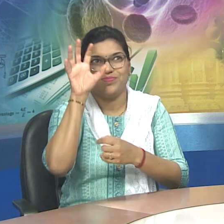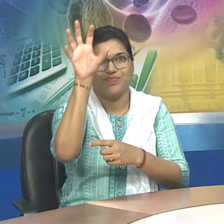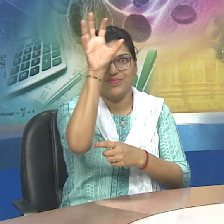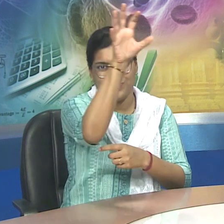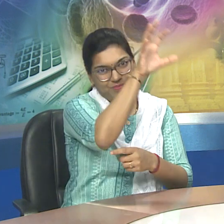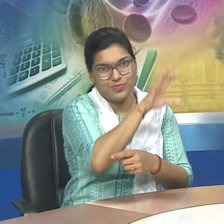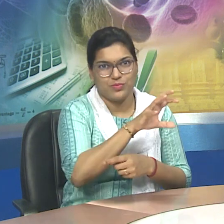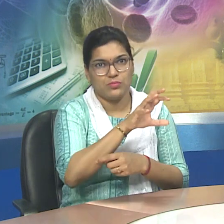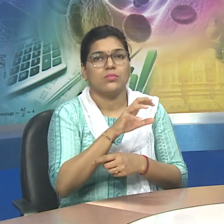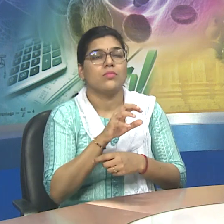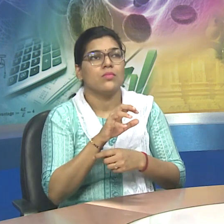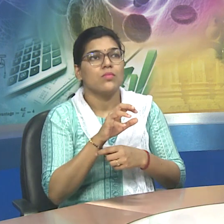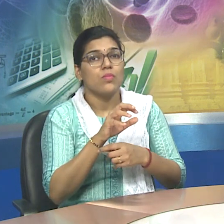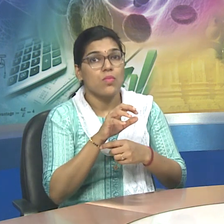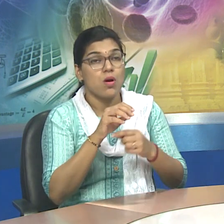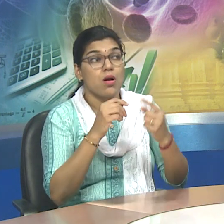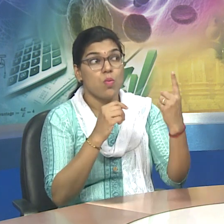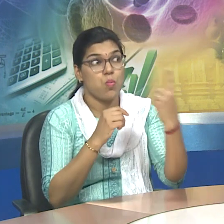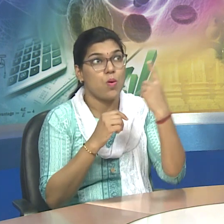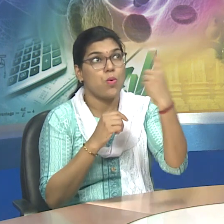उसमें बताया गया है कि सरकार जो है,